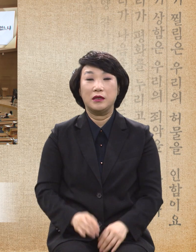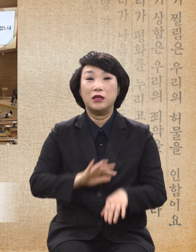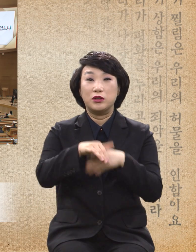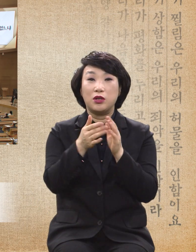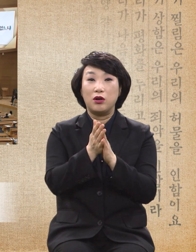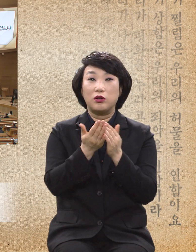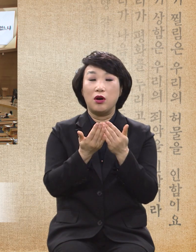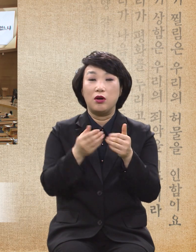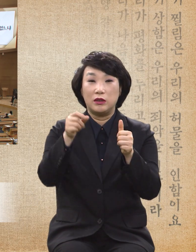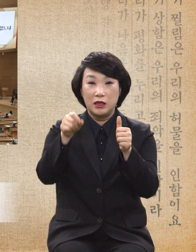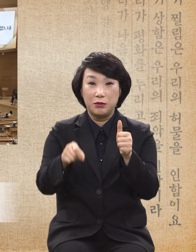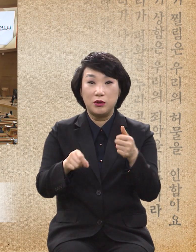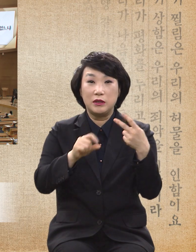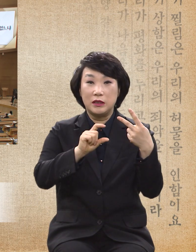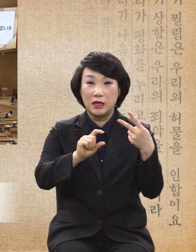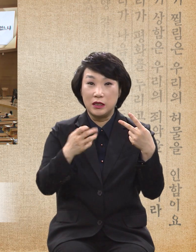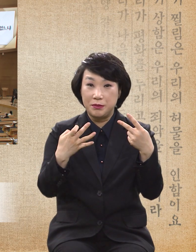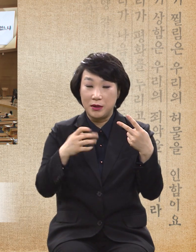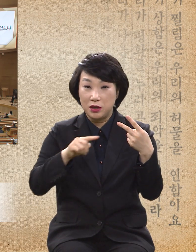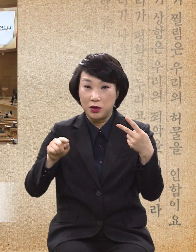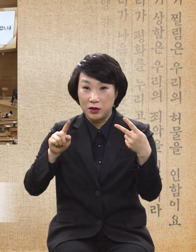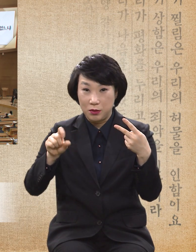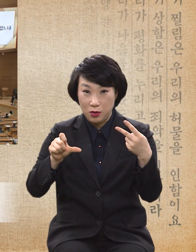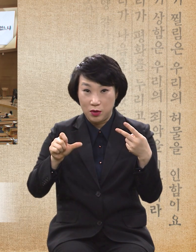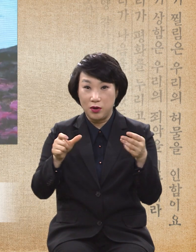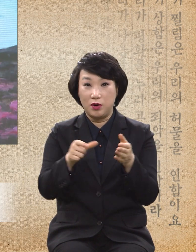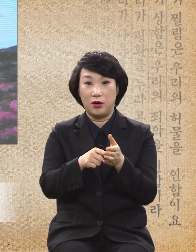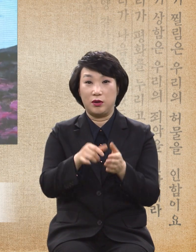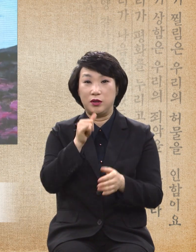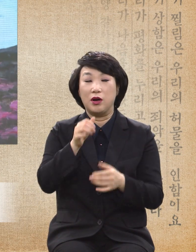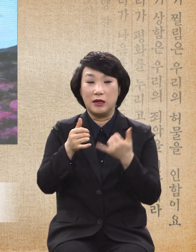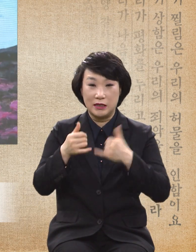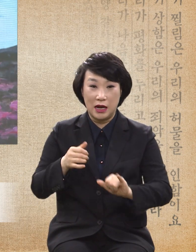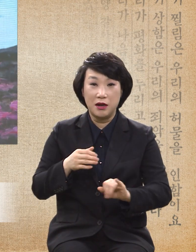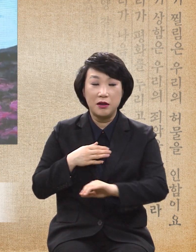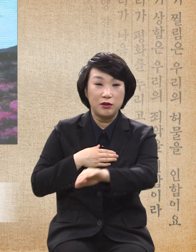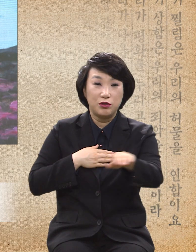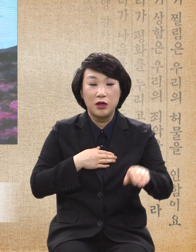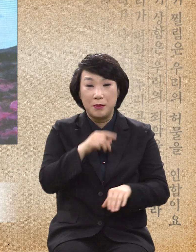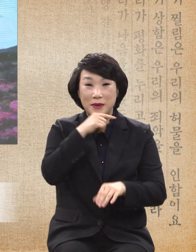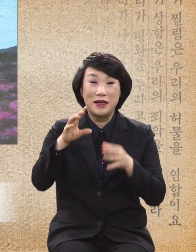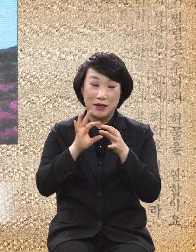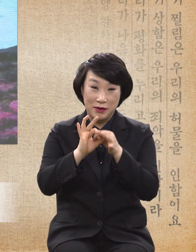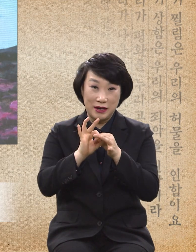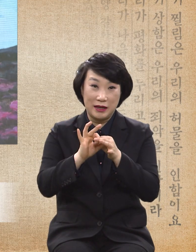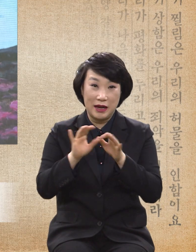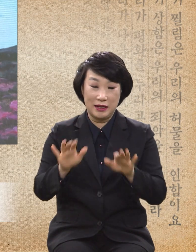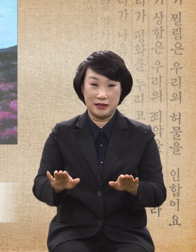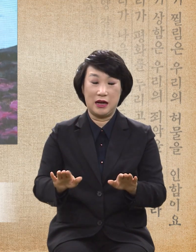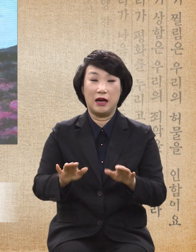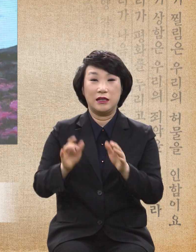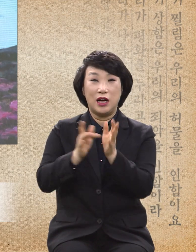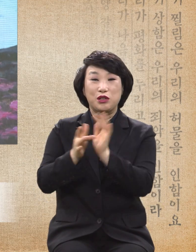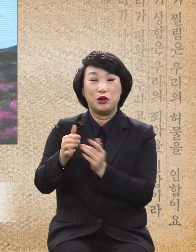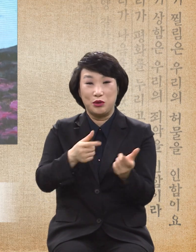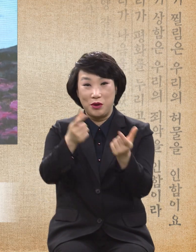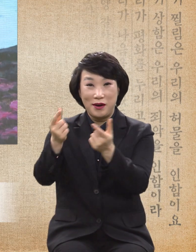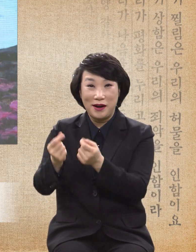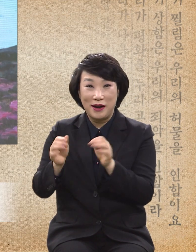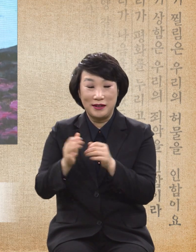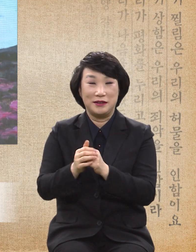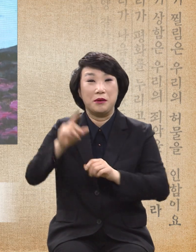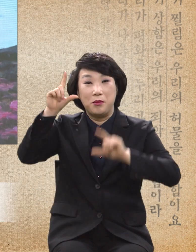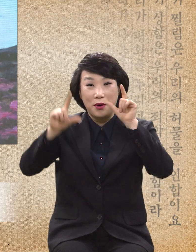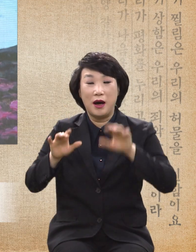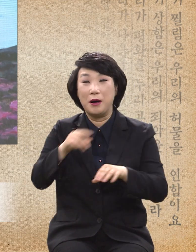히브리서 2장 14절로 15절에 자녀들은 혈육에 함께 속하였음에 그도 또한